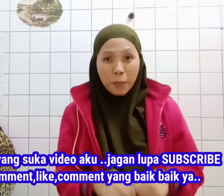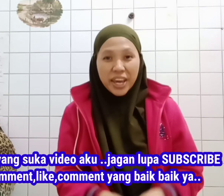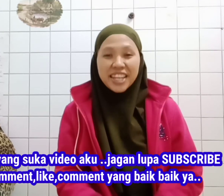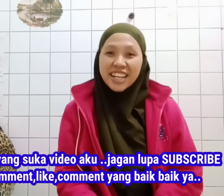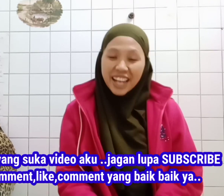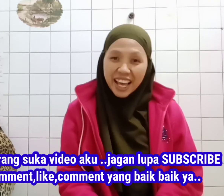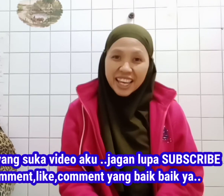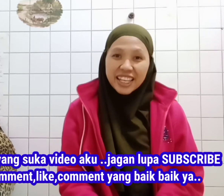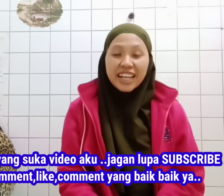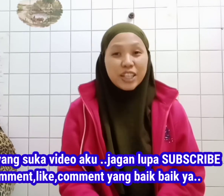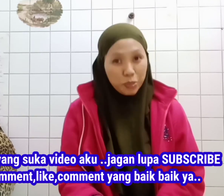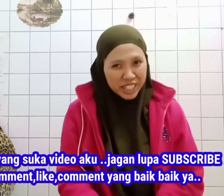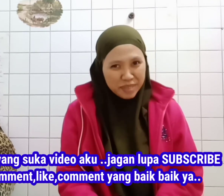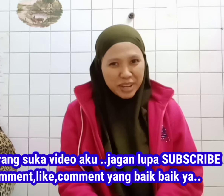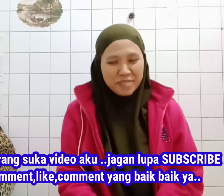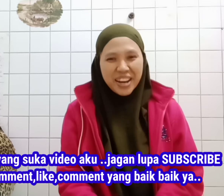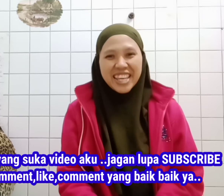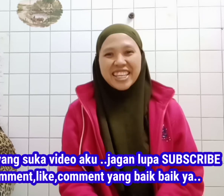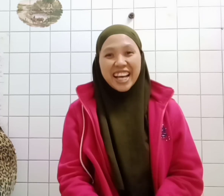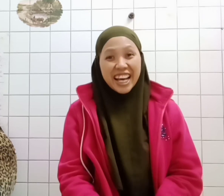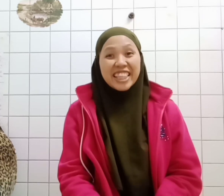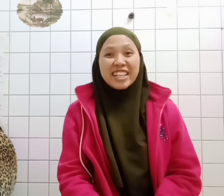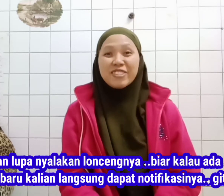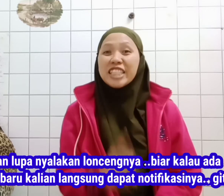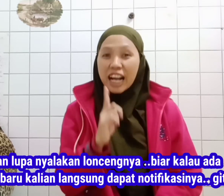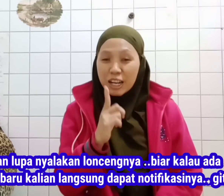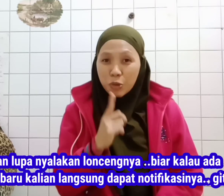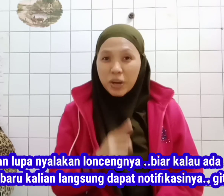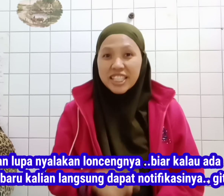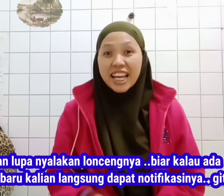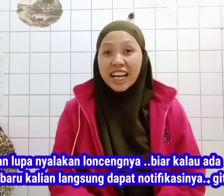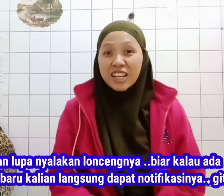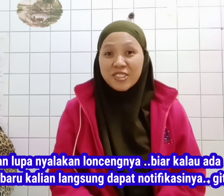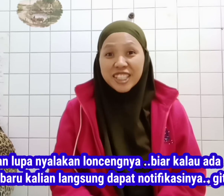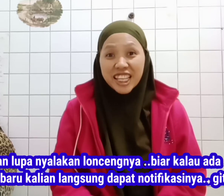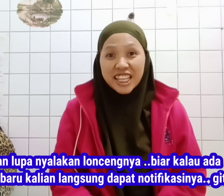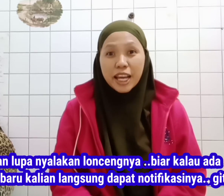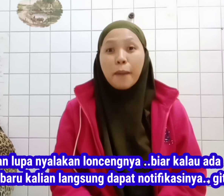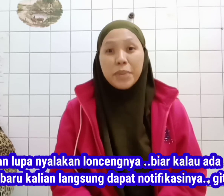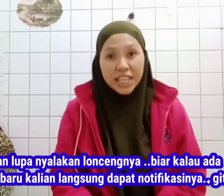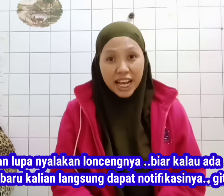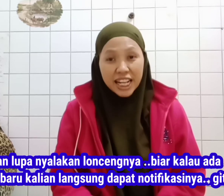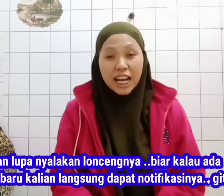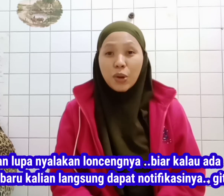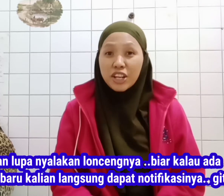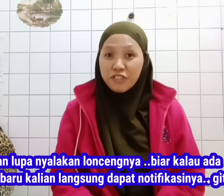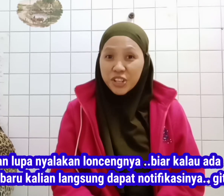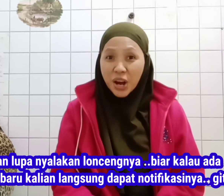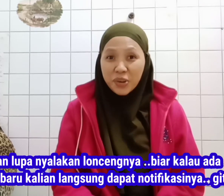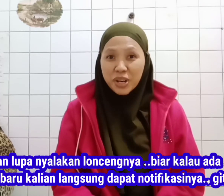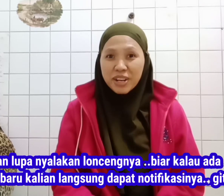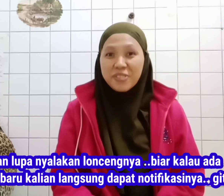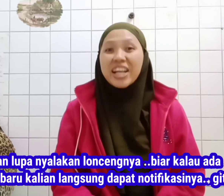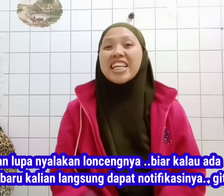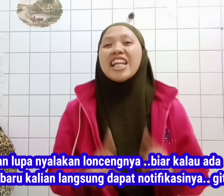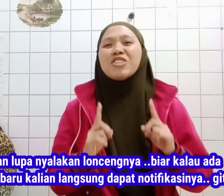comment, like, komen yang baik-baik ya. Terus jangan lupa nyalakan loncengnya ya, biar kalau ada video aku yang baru kalian langsung